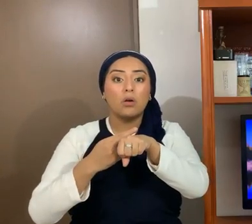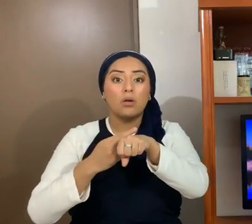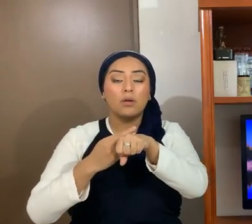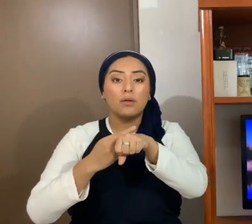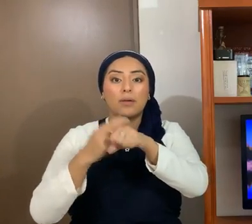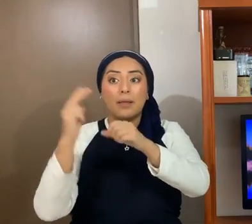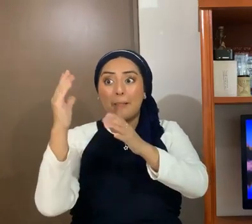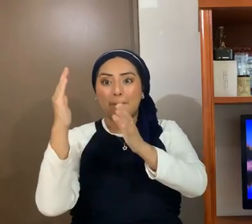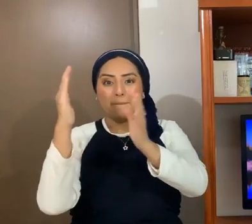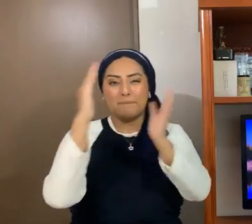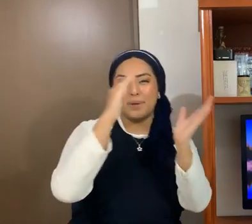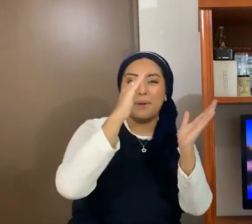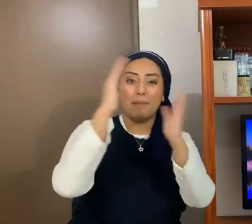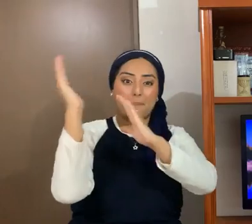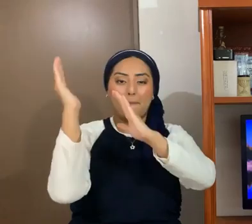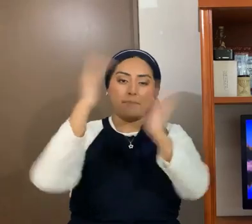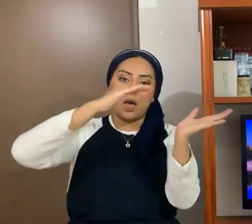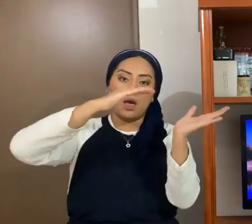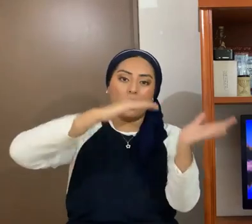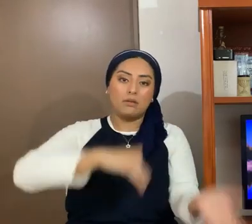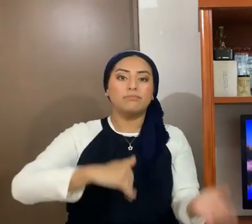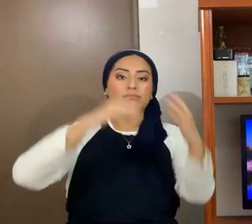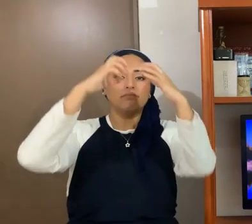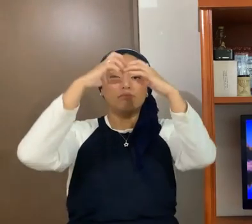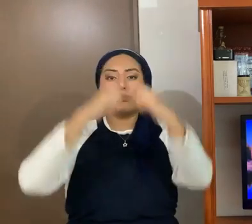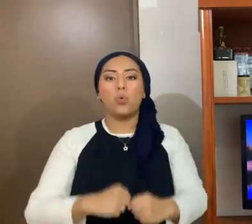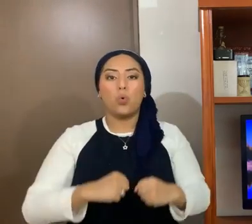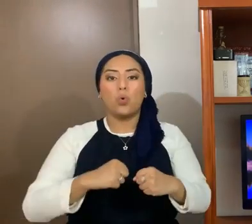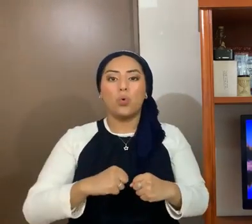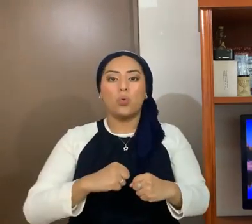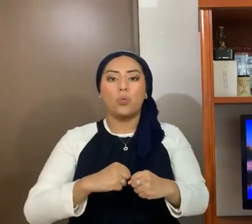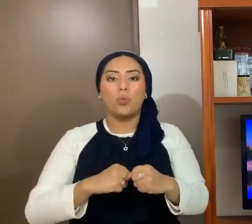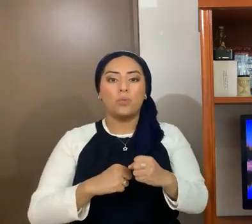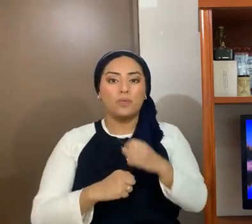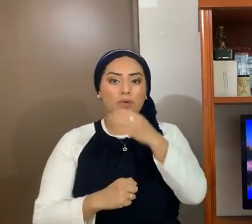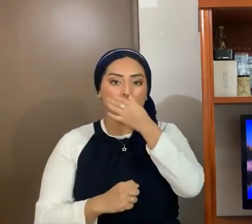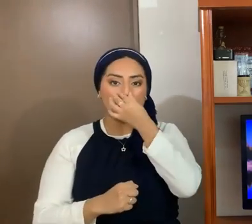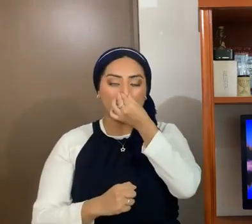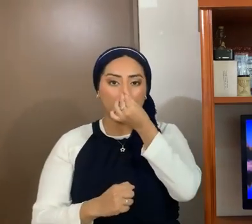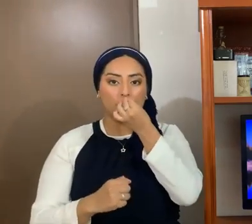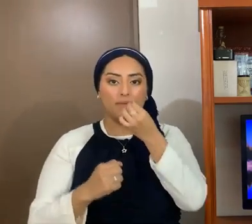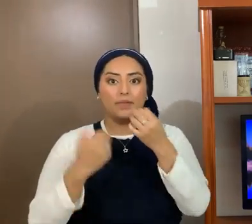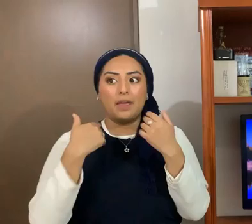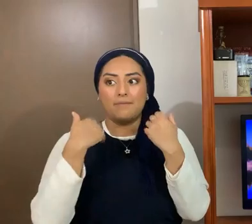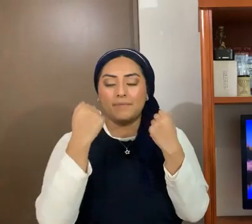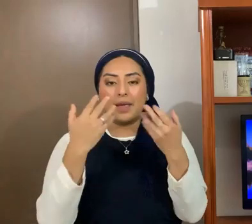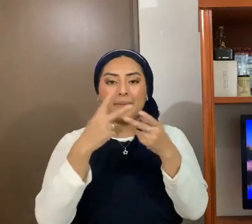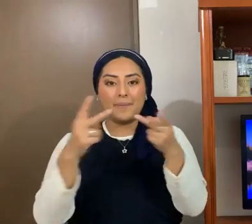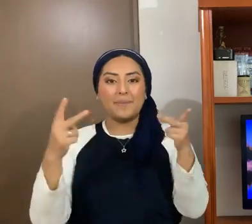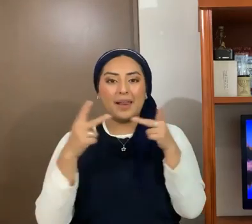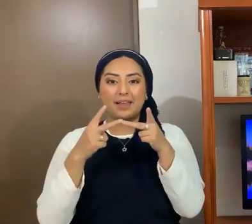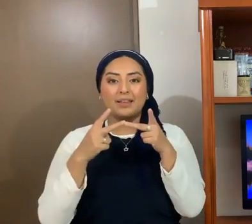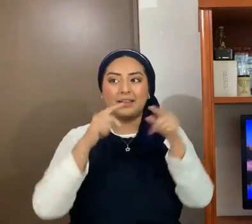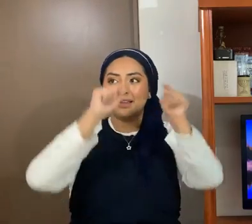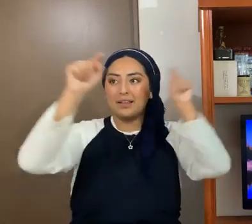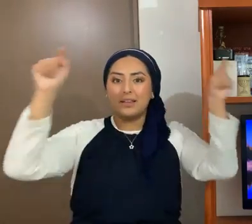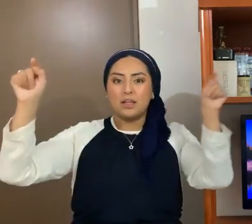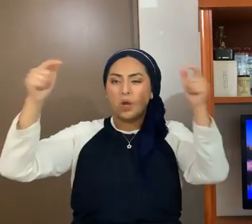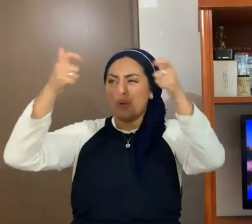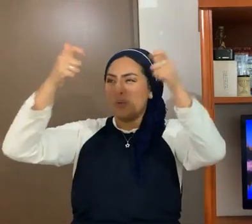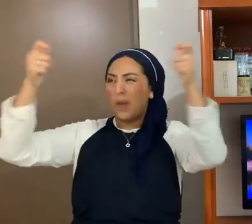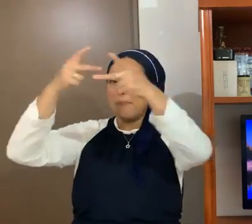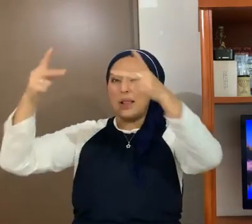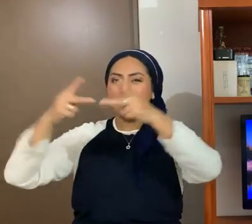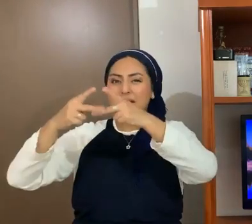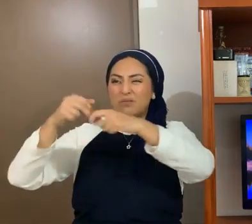movimiento, como es tan dura, se quiebra, se rompe. Por eso hay en las ruinas de tantos lugares columnas rotas. ¿Por qué? Porque